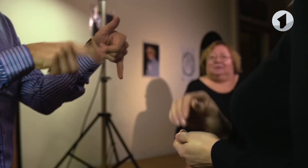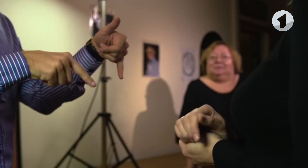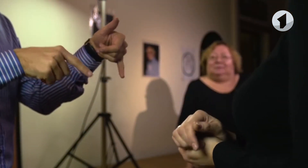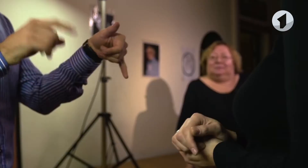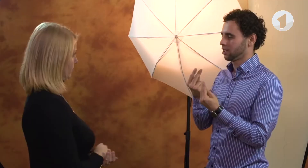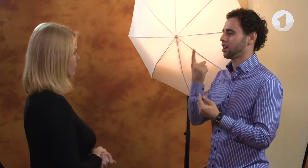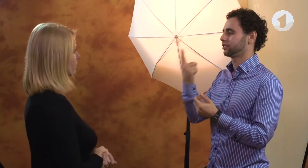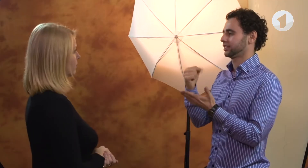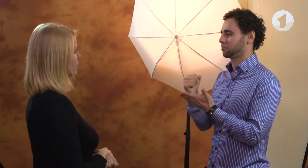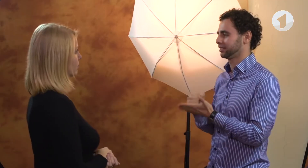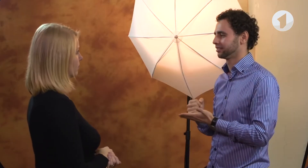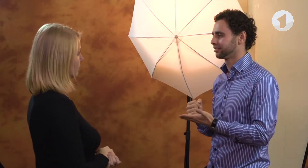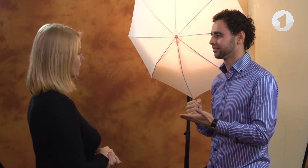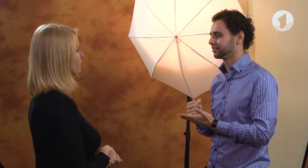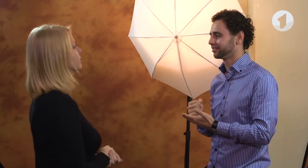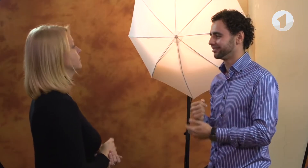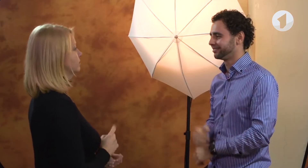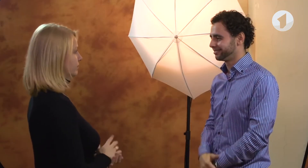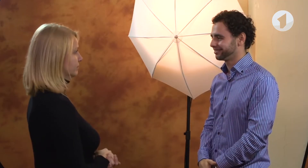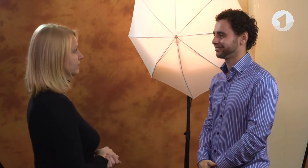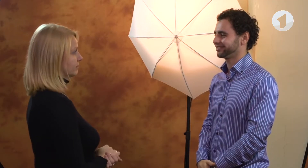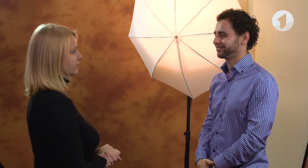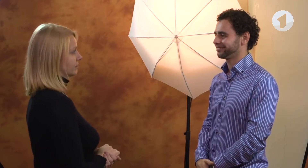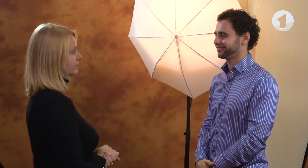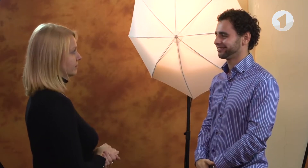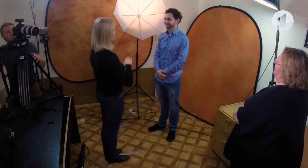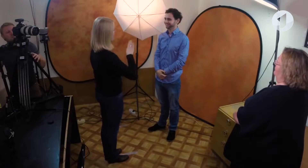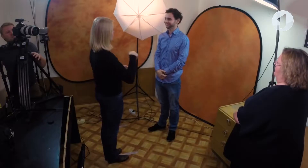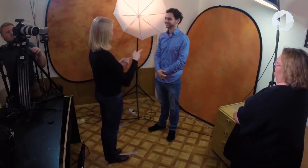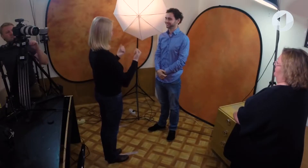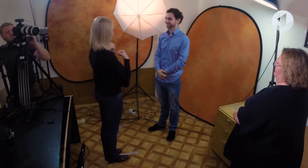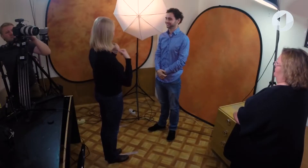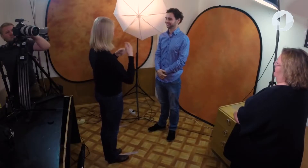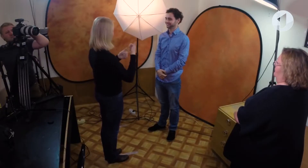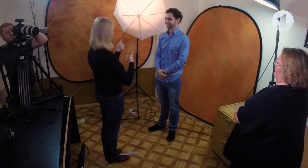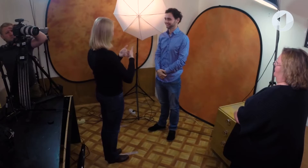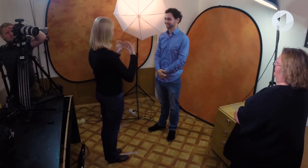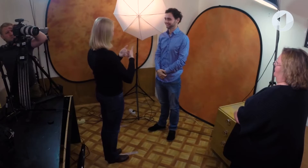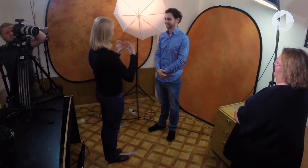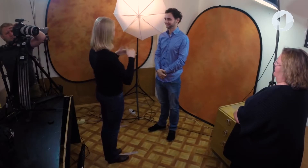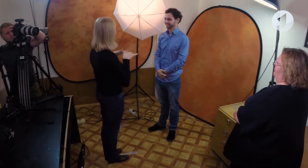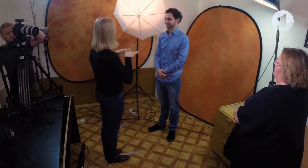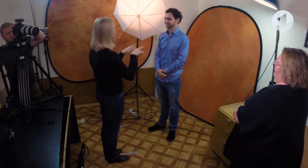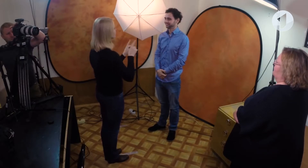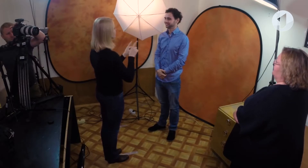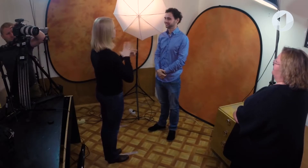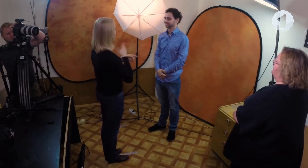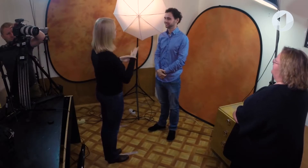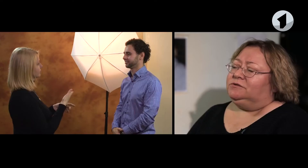Вот, смотрите, профессионал с трудом успевает перевести жестовую речь двух собеседников. А после соревнований что